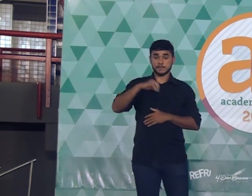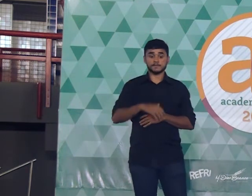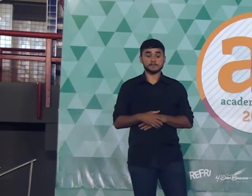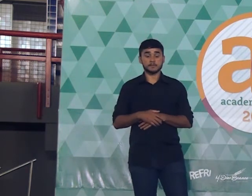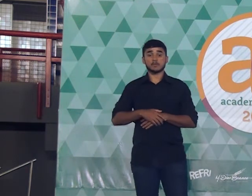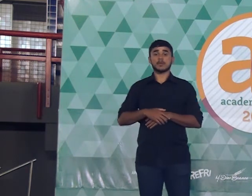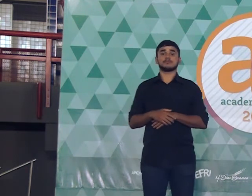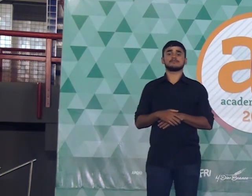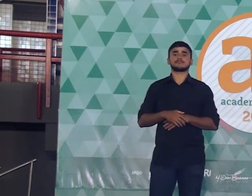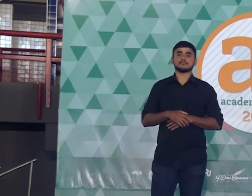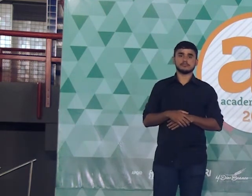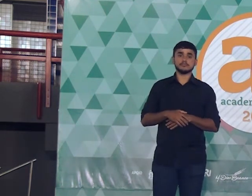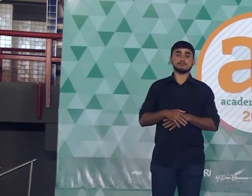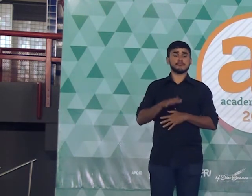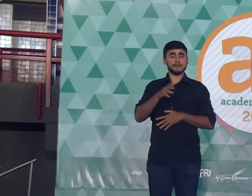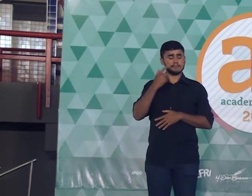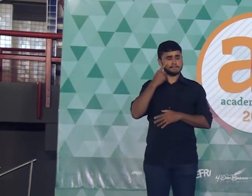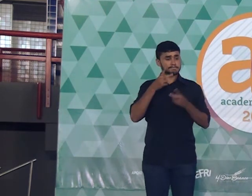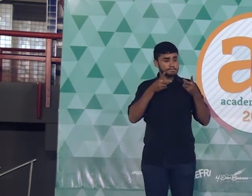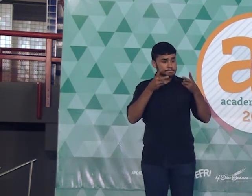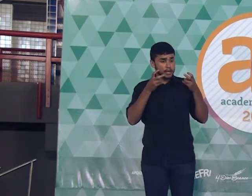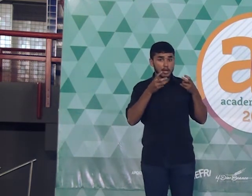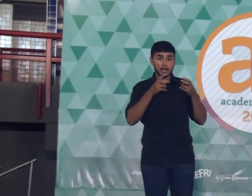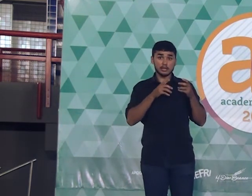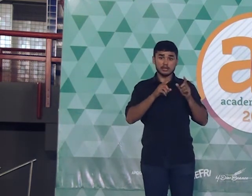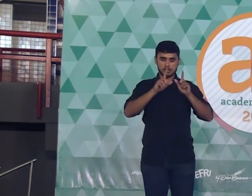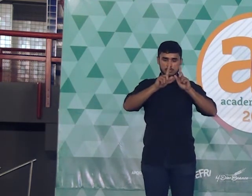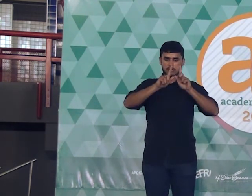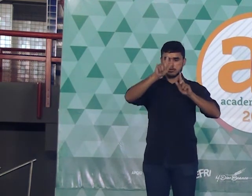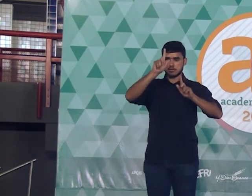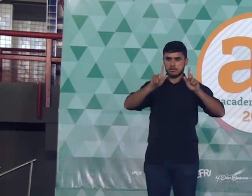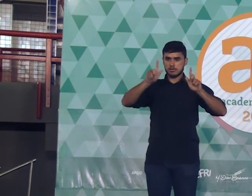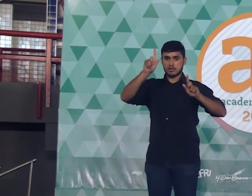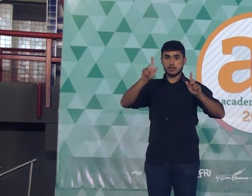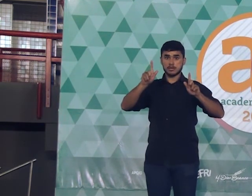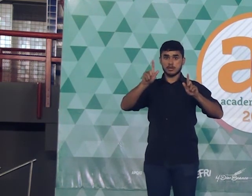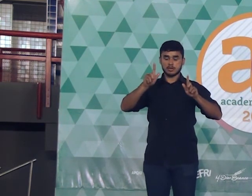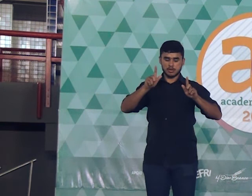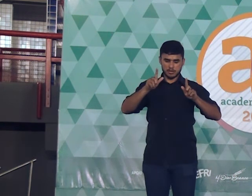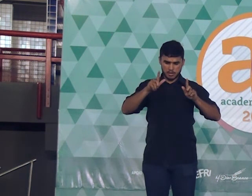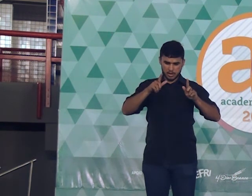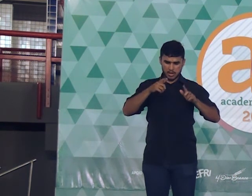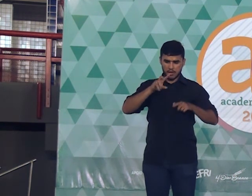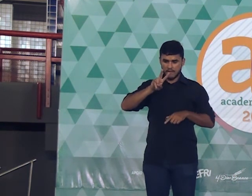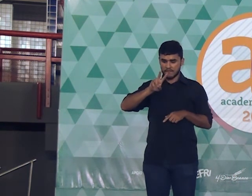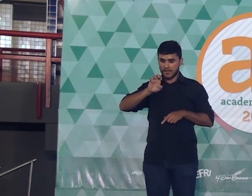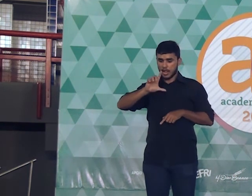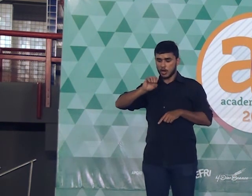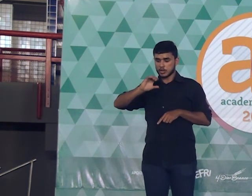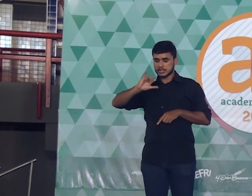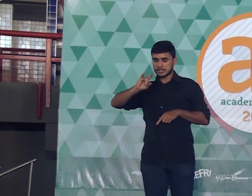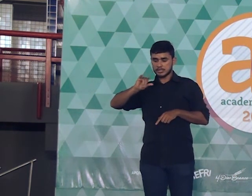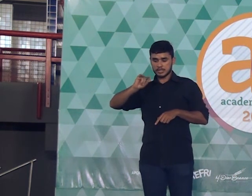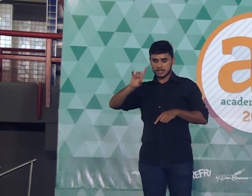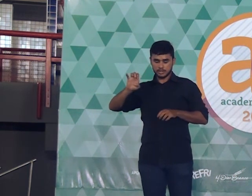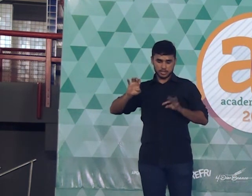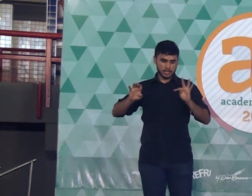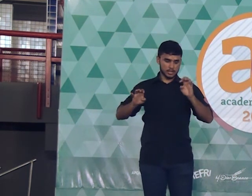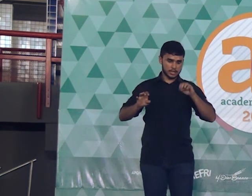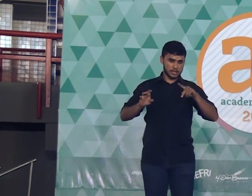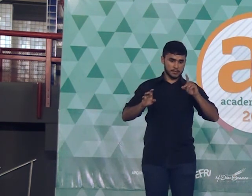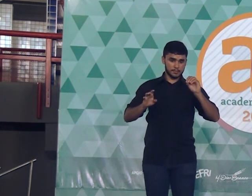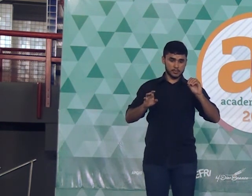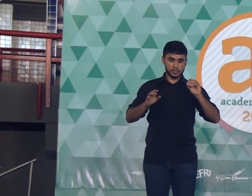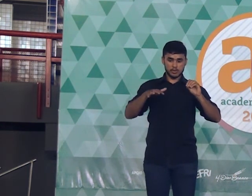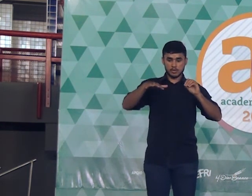cara você já sabe, professor, se é um gráfico velocidade em função do tempo, então a distância percorrida é